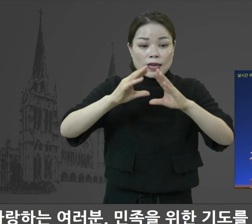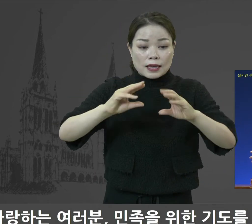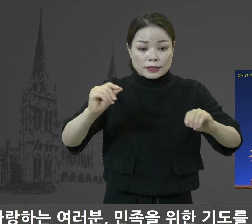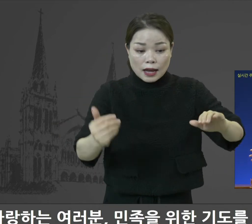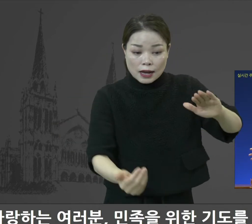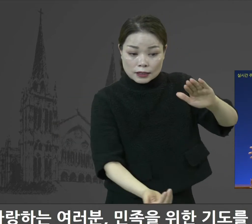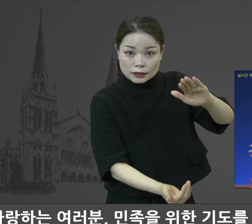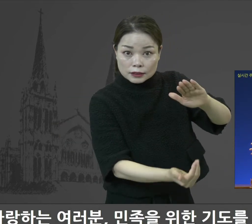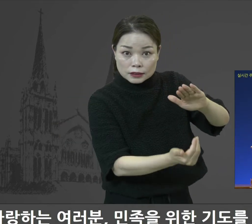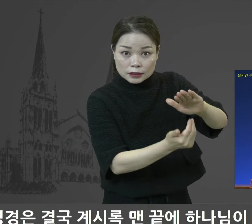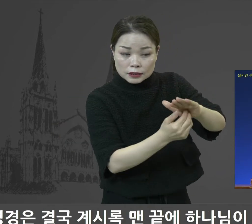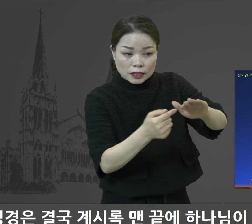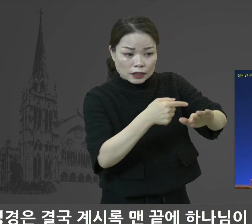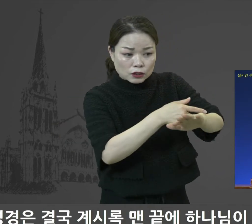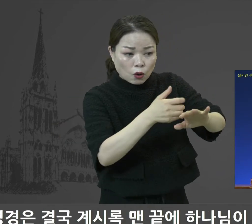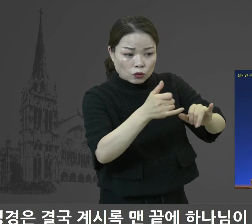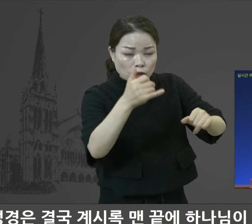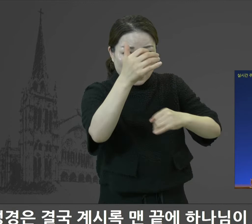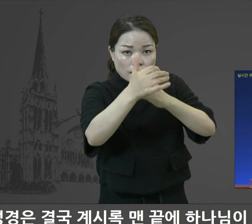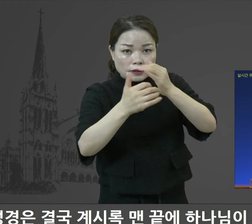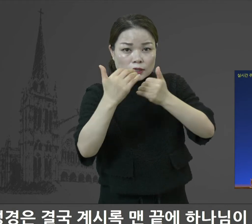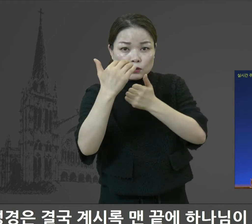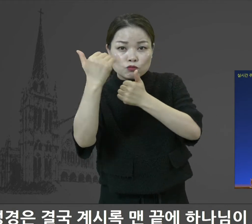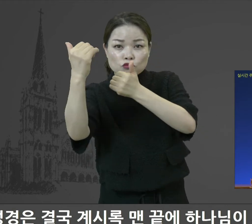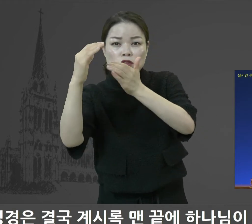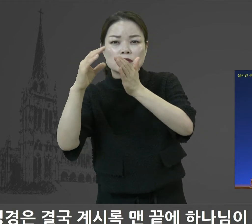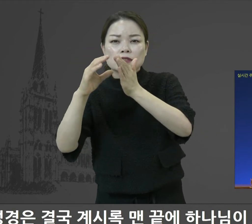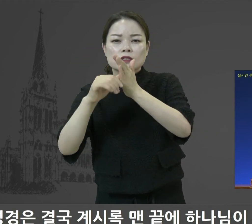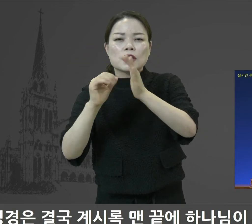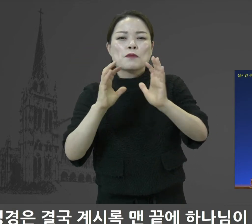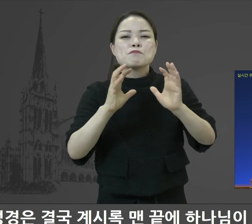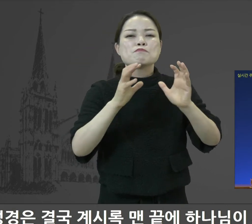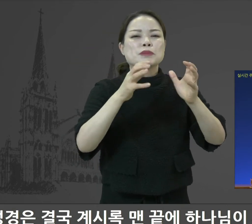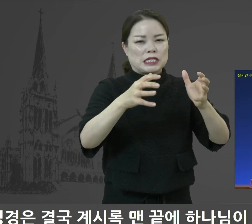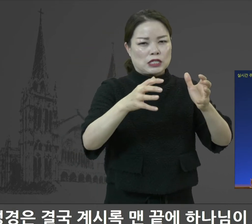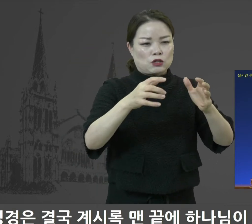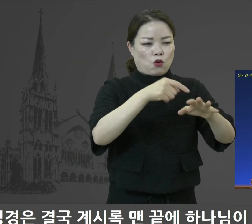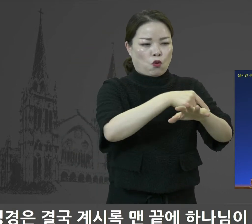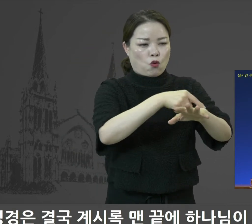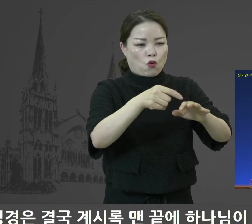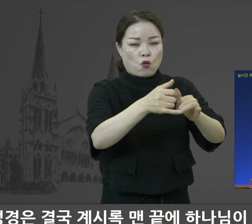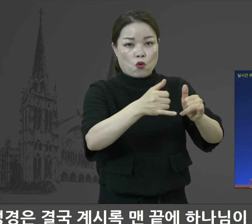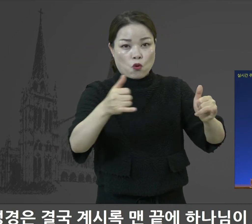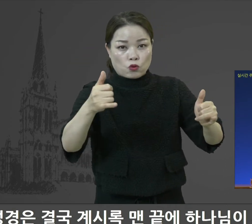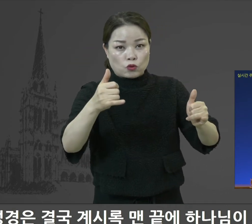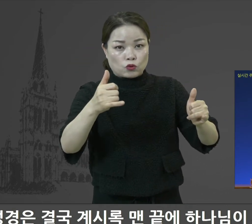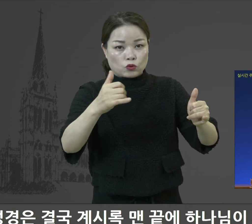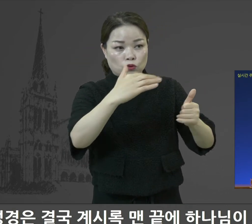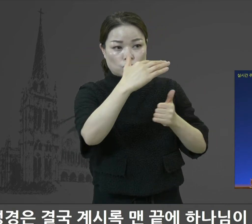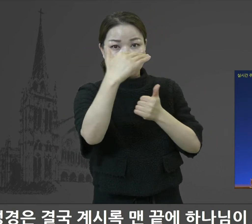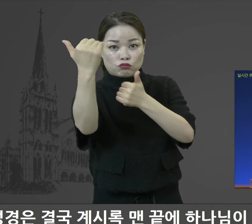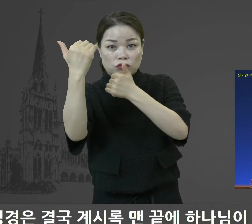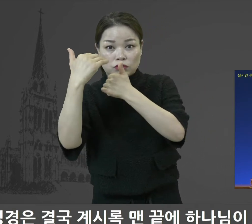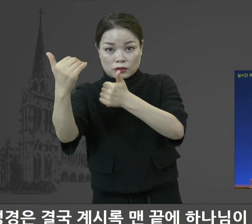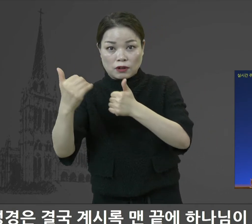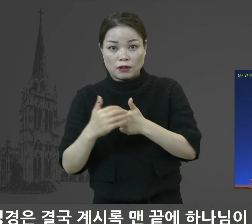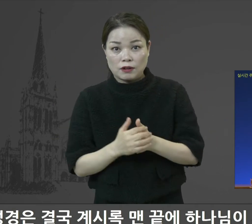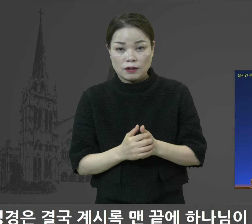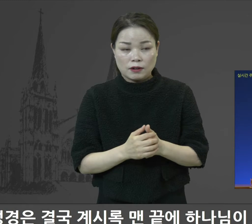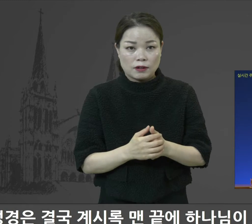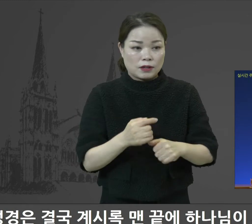땅의 모든 족속들을 하나님 앞에 부르실 때 민족 단위로 부르십니다. 족속 단위로 부르셔요. 그러니까 우리